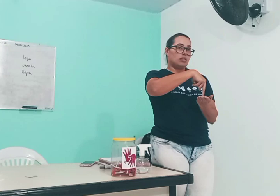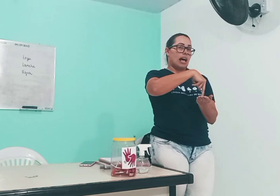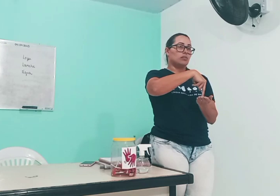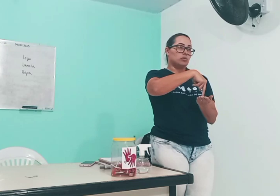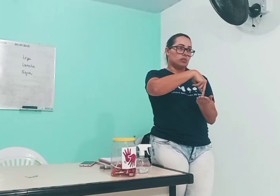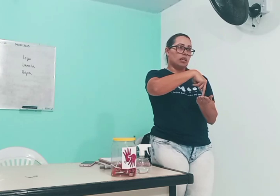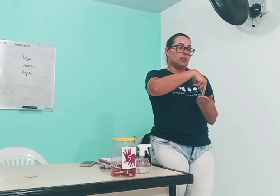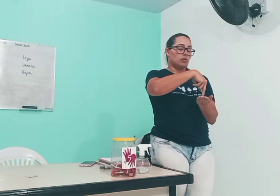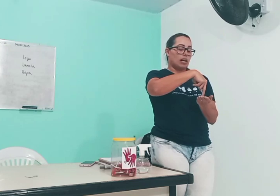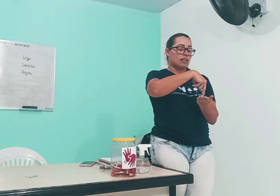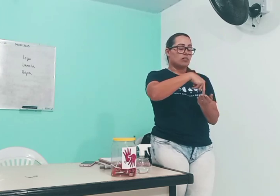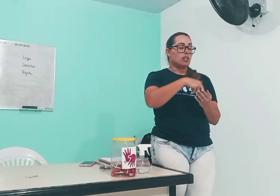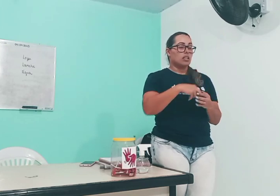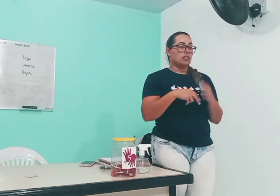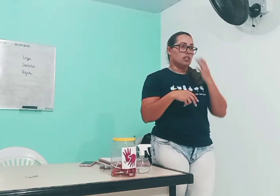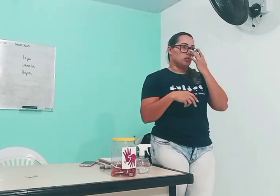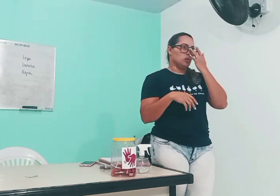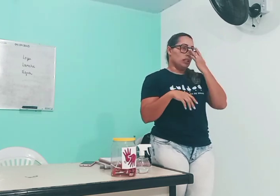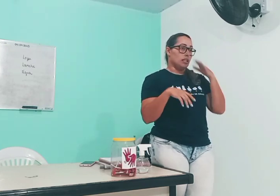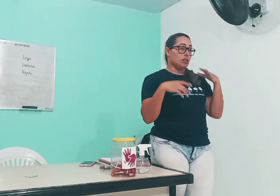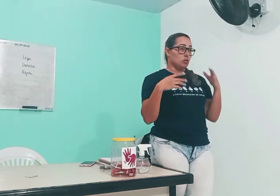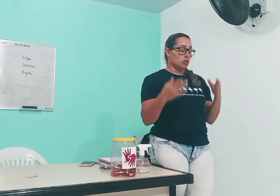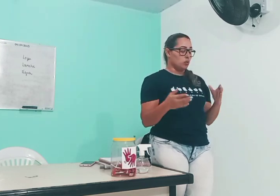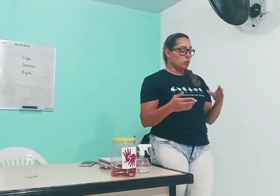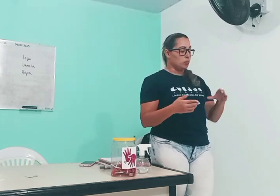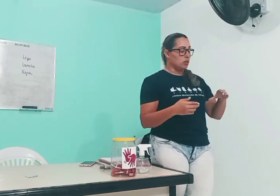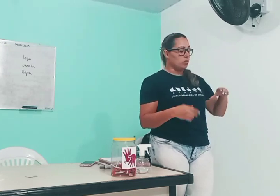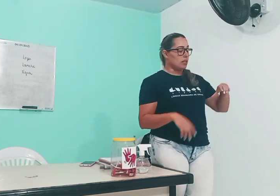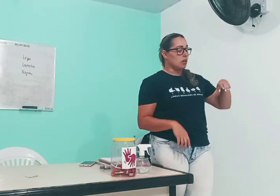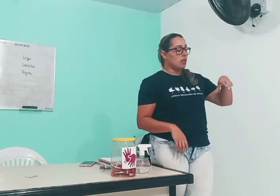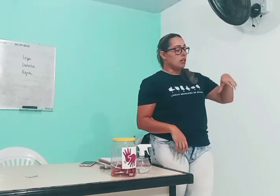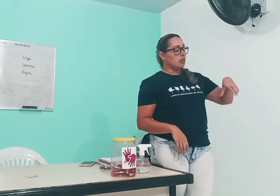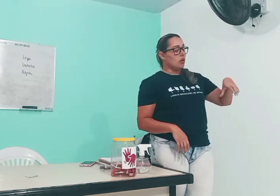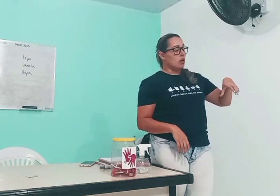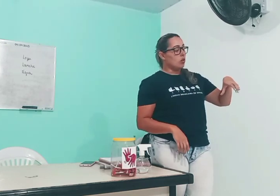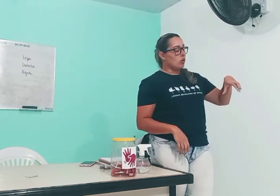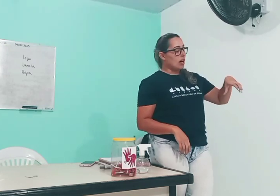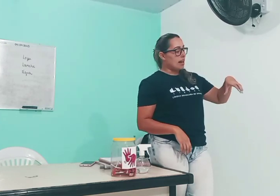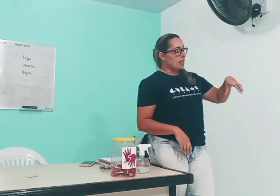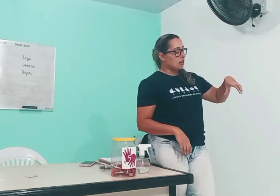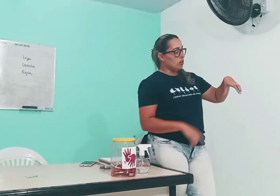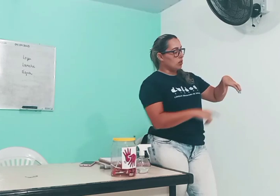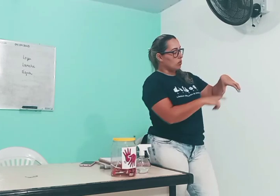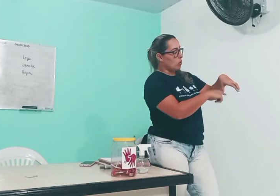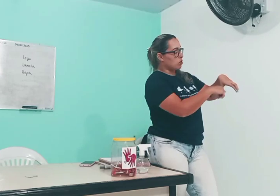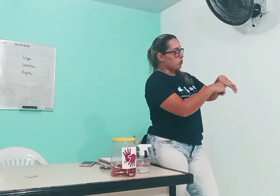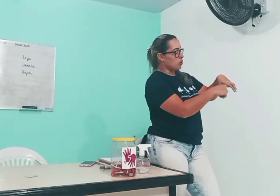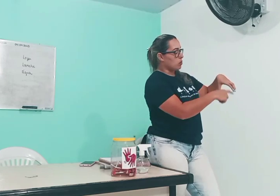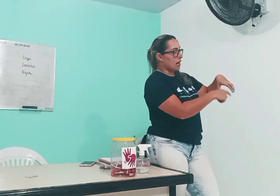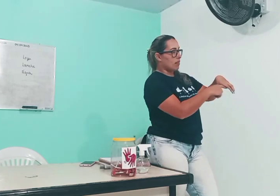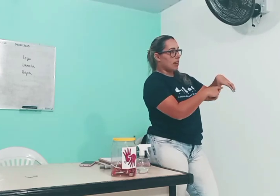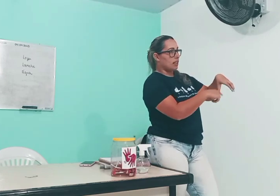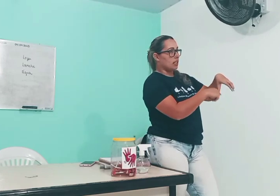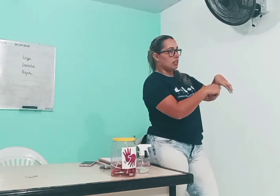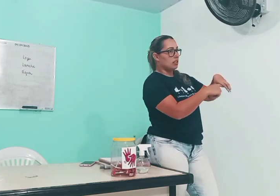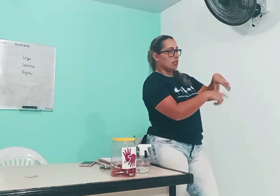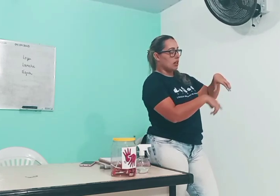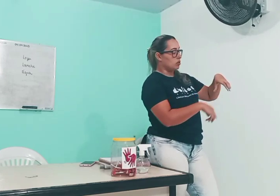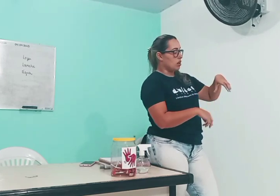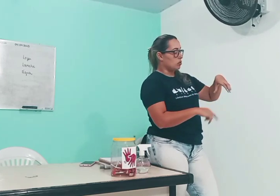ressuscitado, né? Jesus, ele ressuscitou por si mesmo. Então eu colocaria aqui, ó, como se fosse uma caverninha, onde